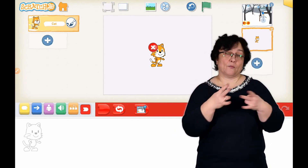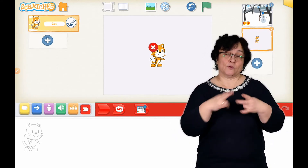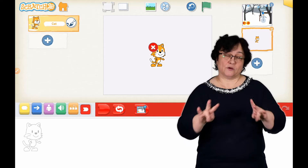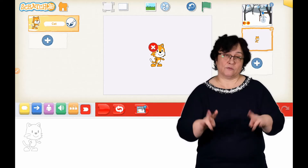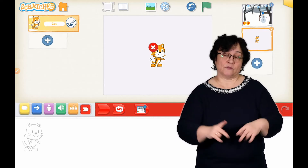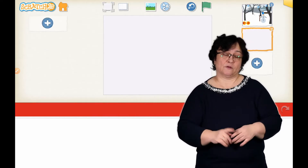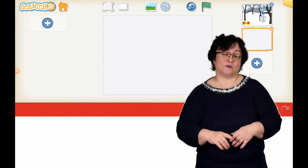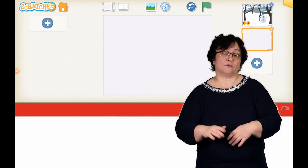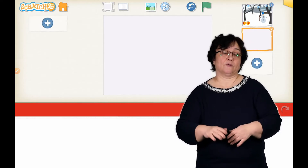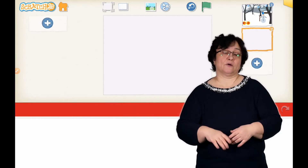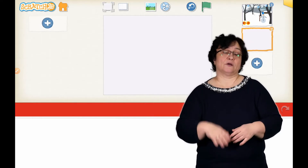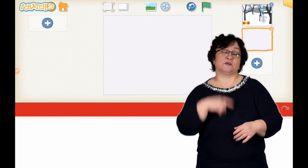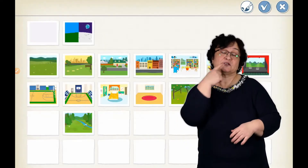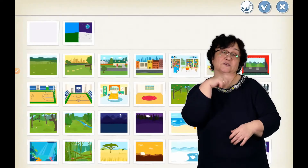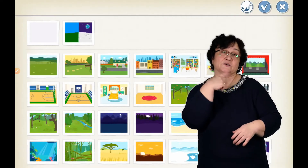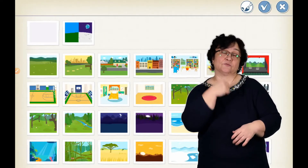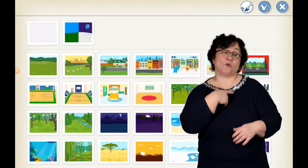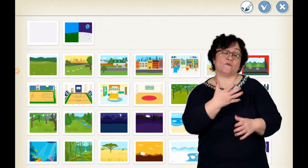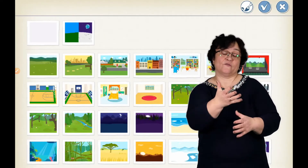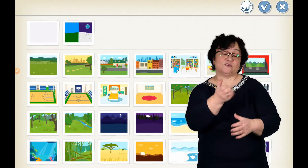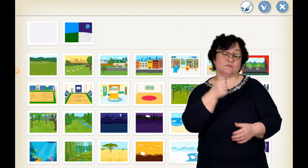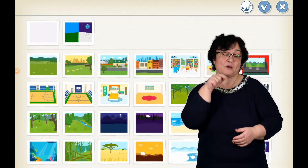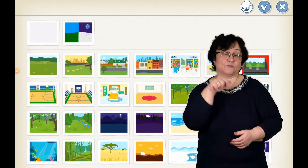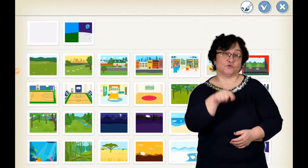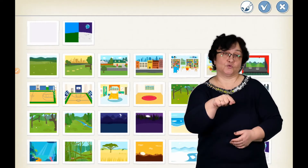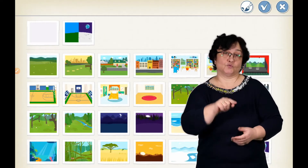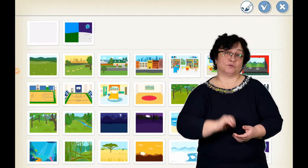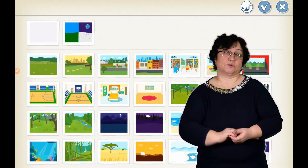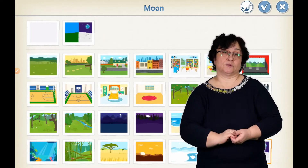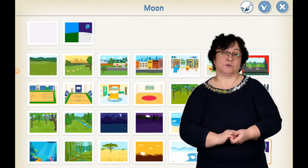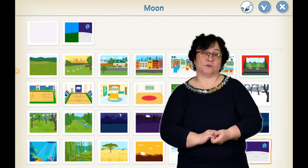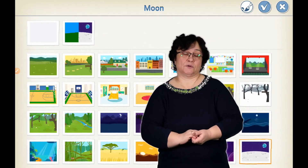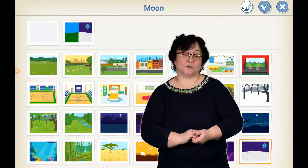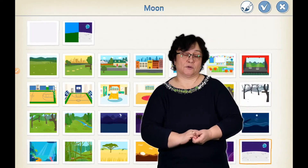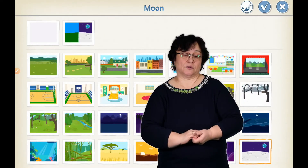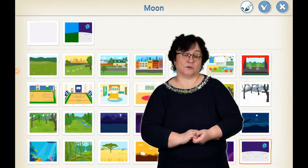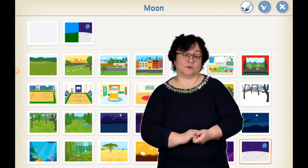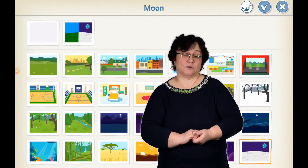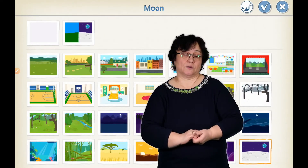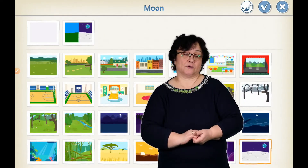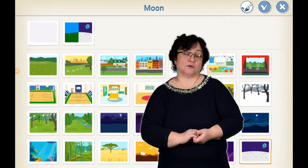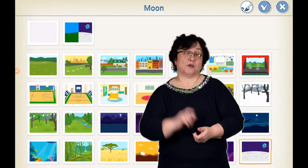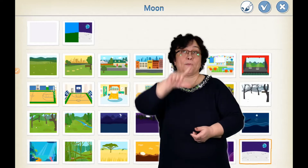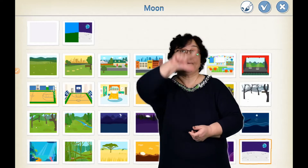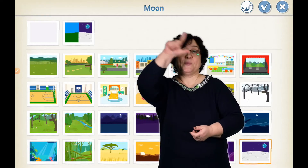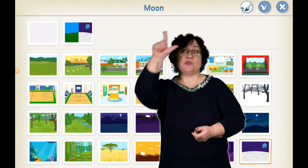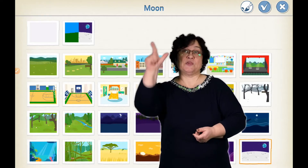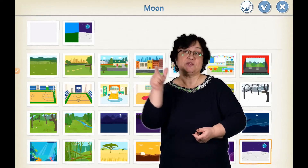не потрібний. І скажімо, ми тут візьмемо